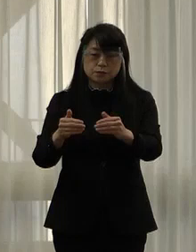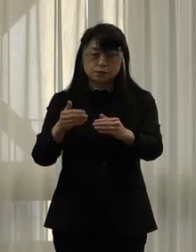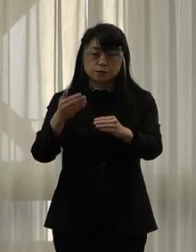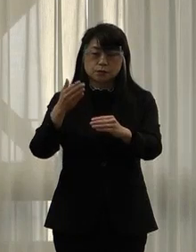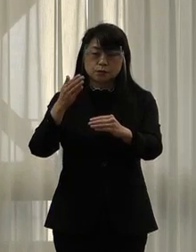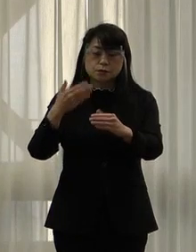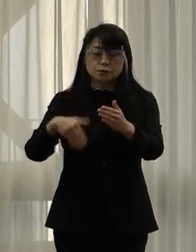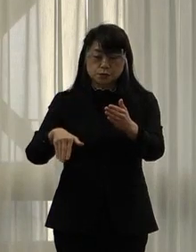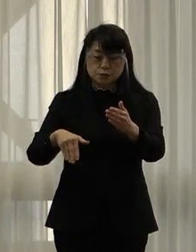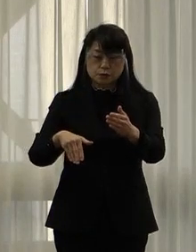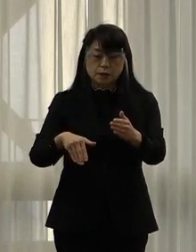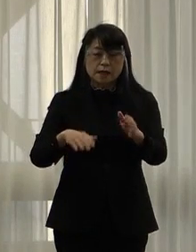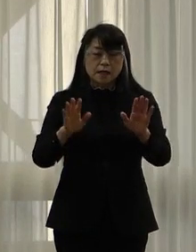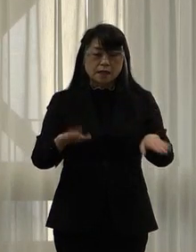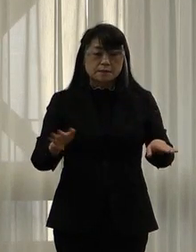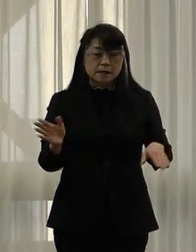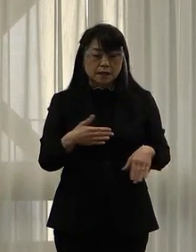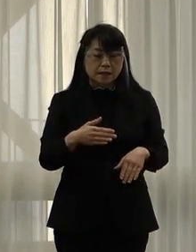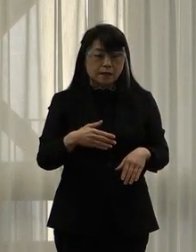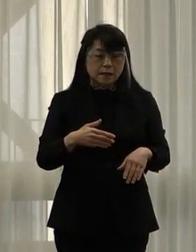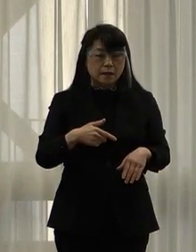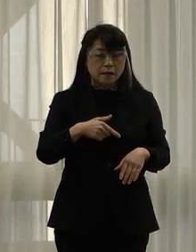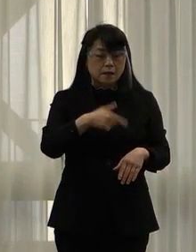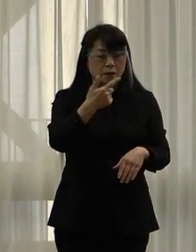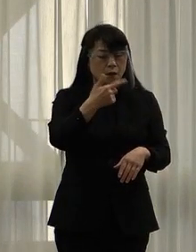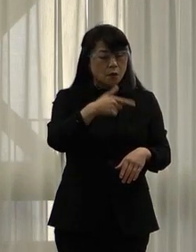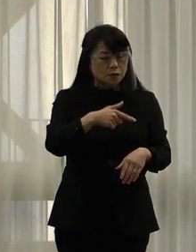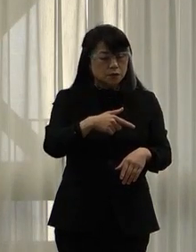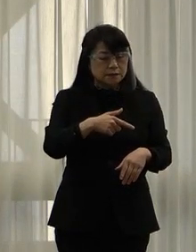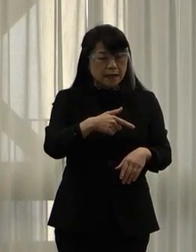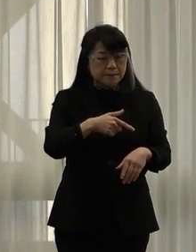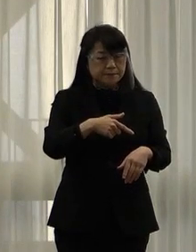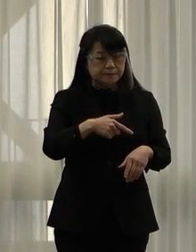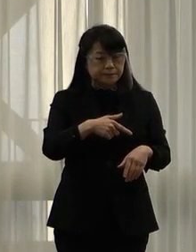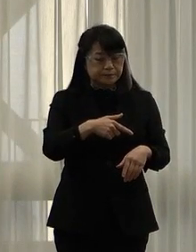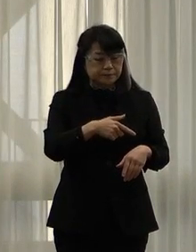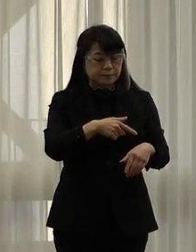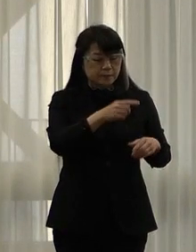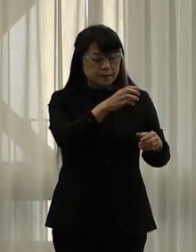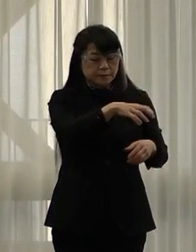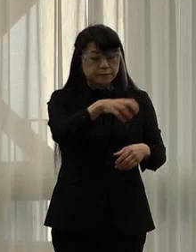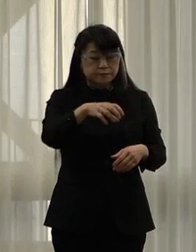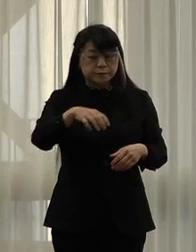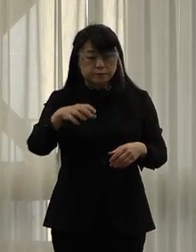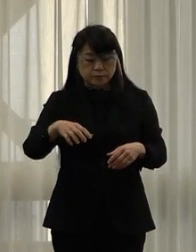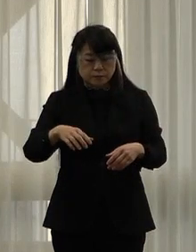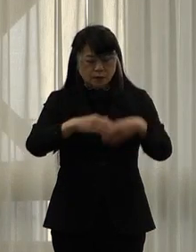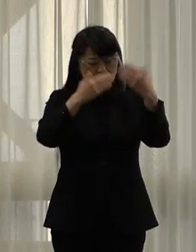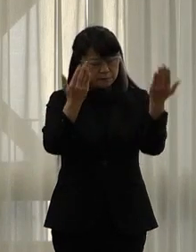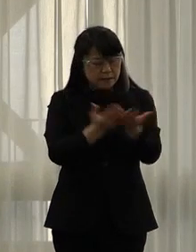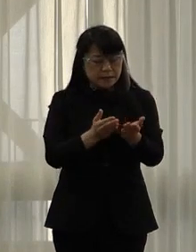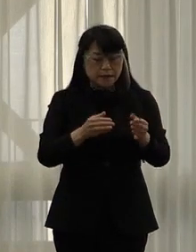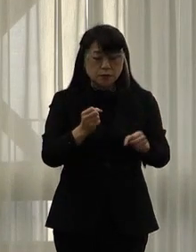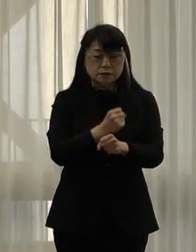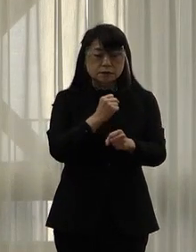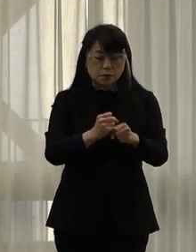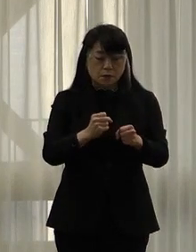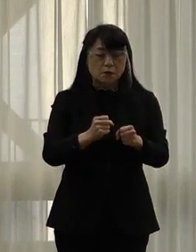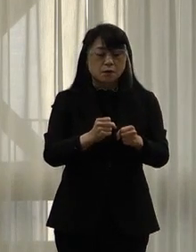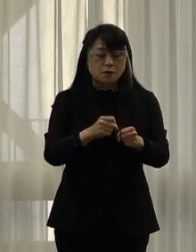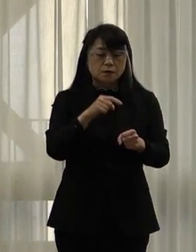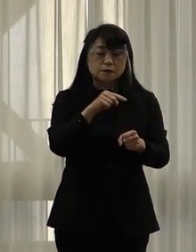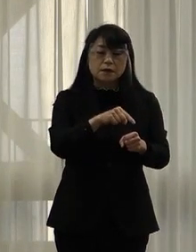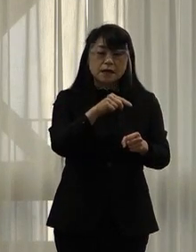から年間6000本とも言われる本県の事業すべてについて、このウェルビーイング指